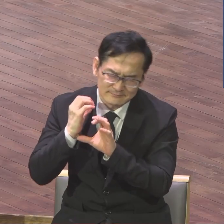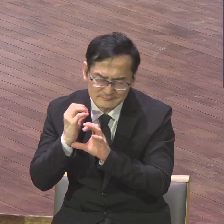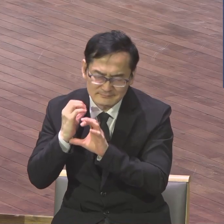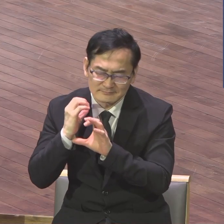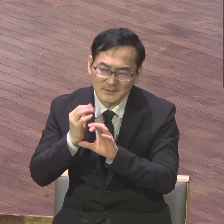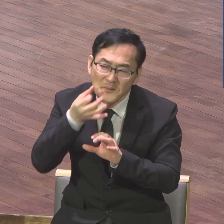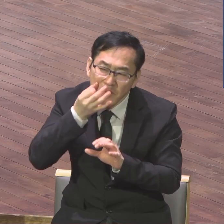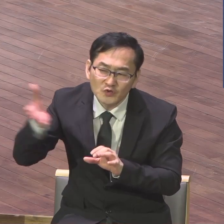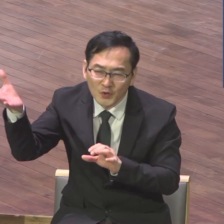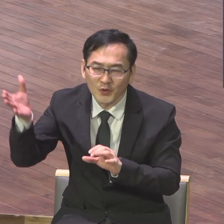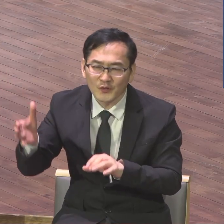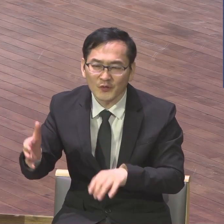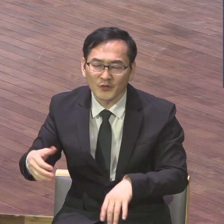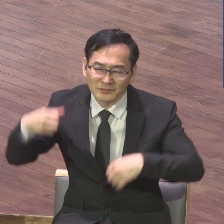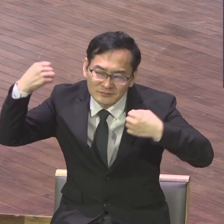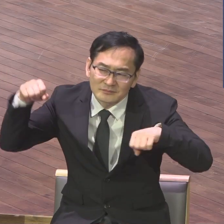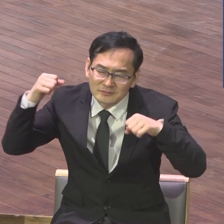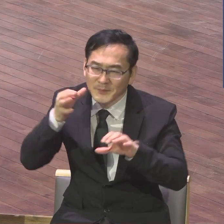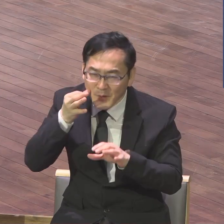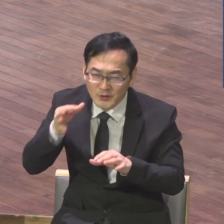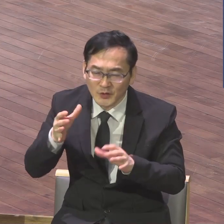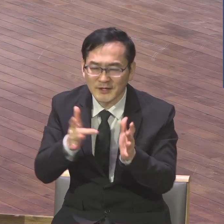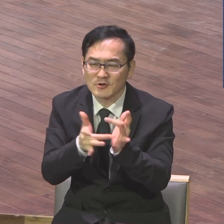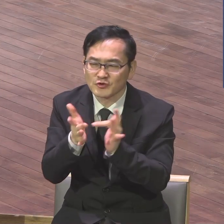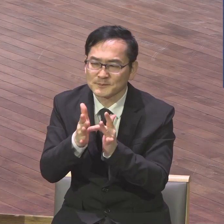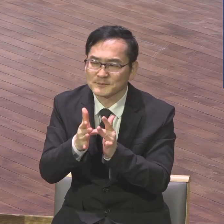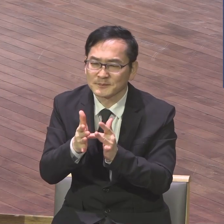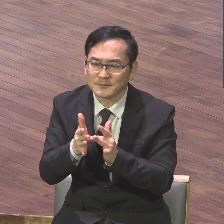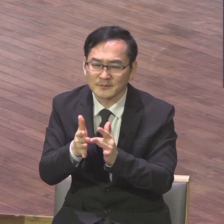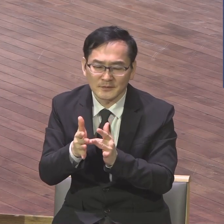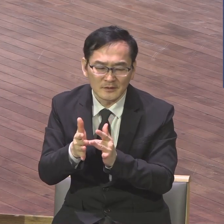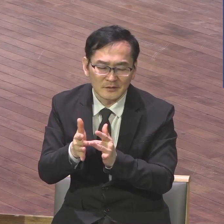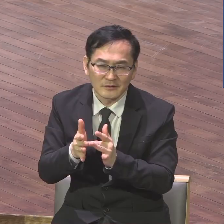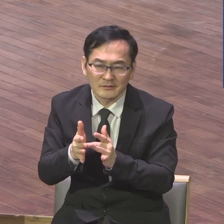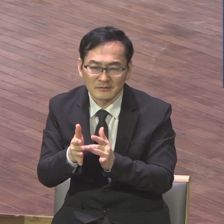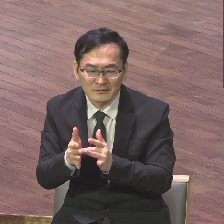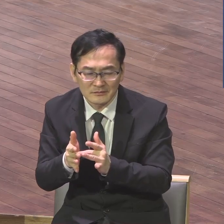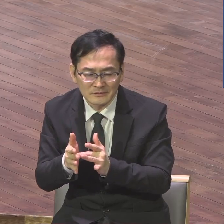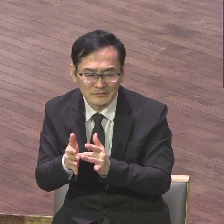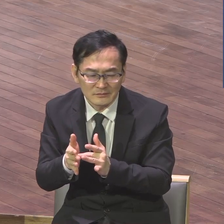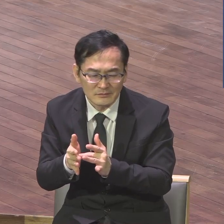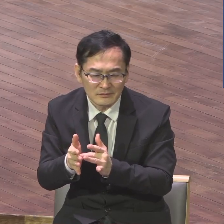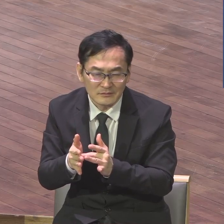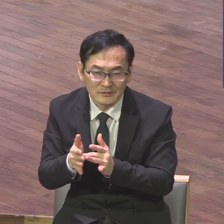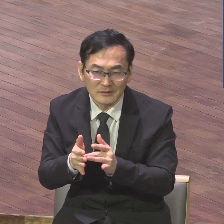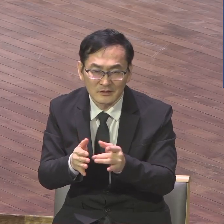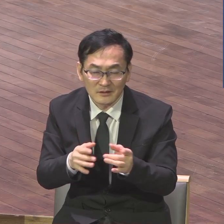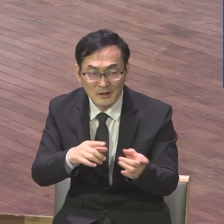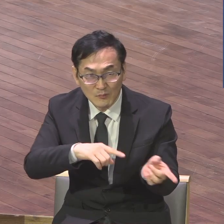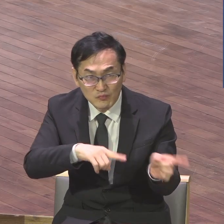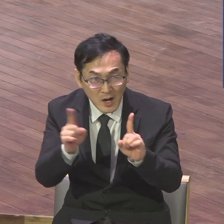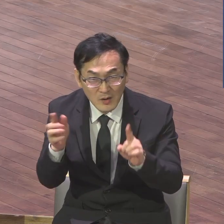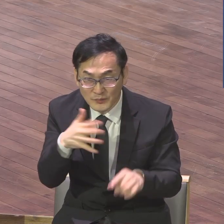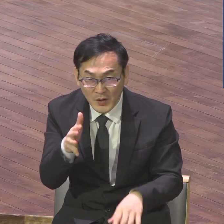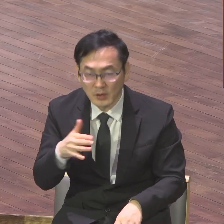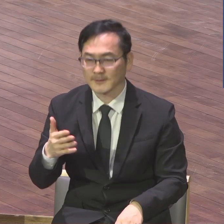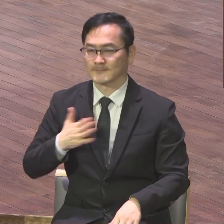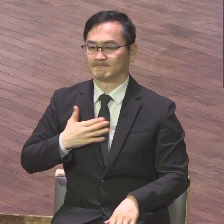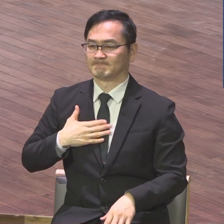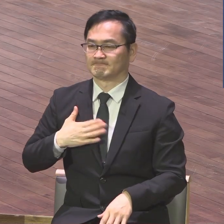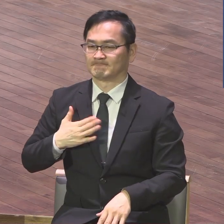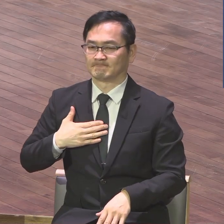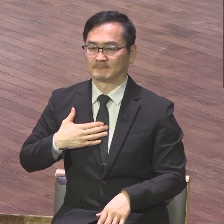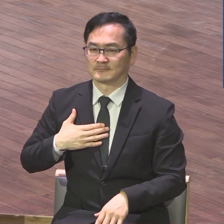예수님을 증거하고 그렇게 선물도 나눠주고 그런 행사를 진행합니다라고 오늘 아침에 문자가